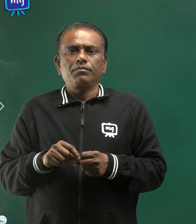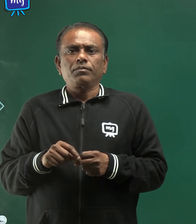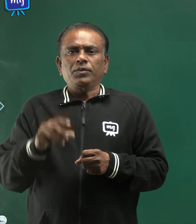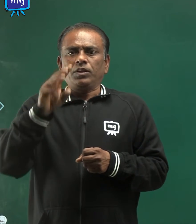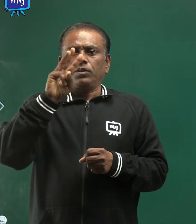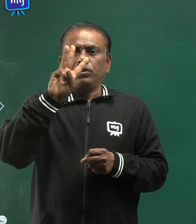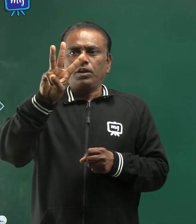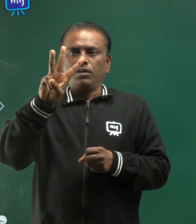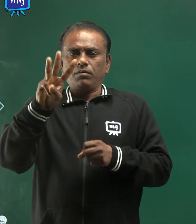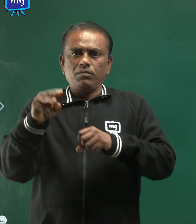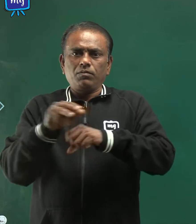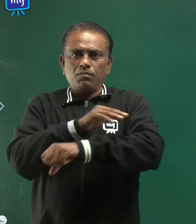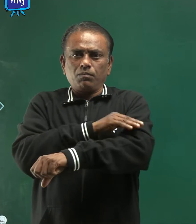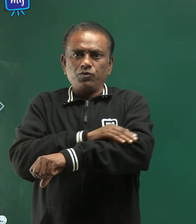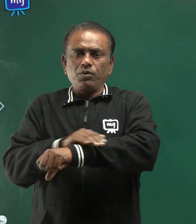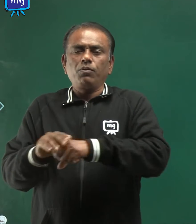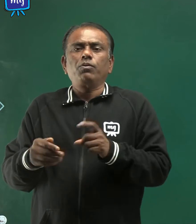तीनों भुजाओं की